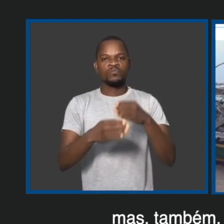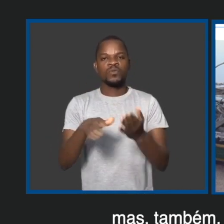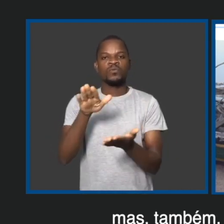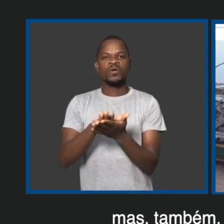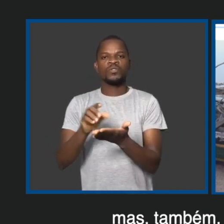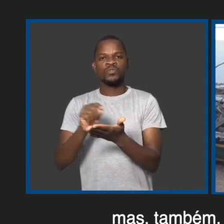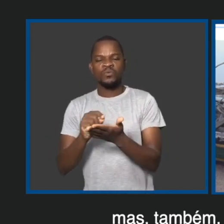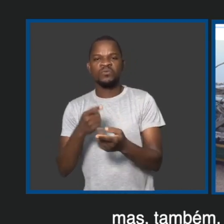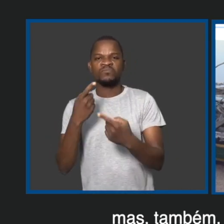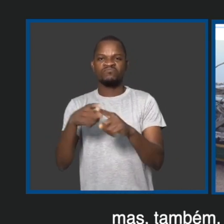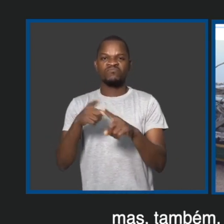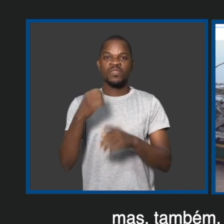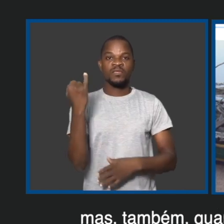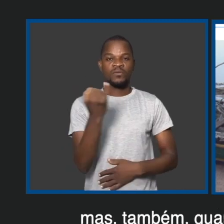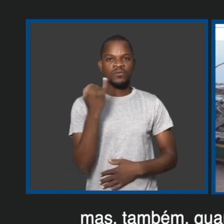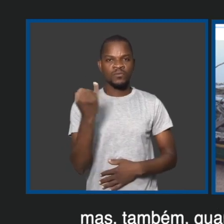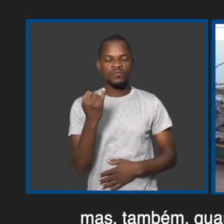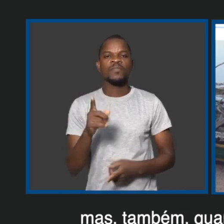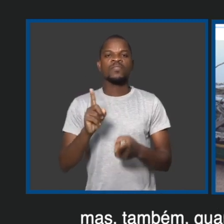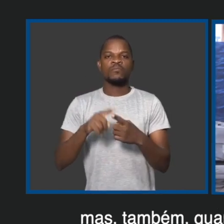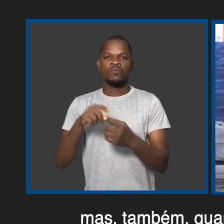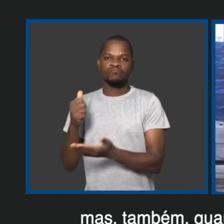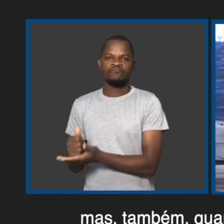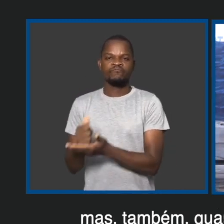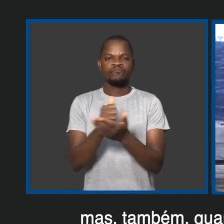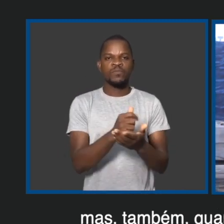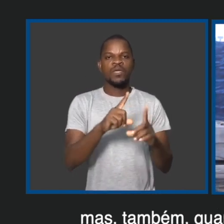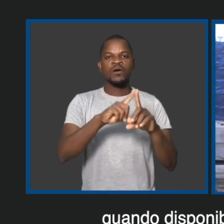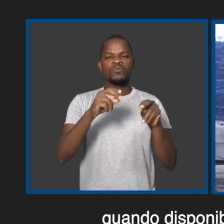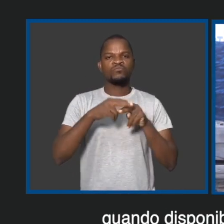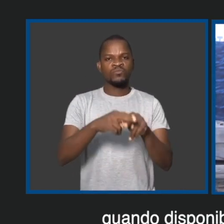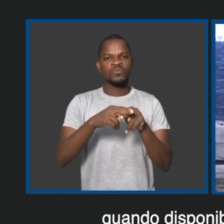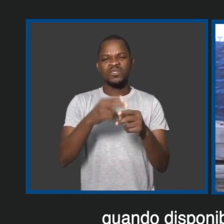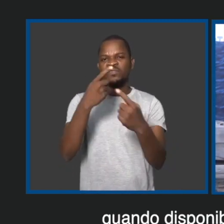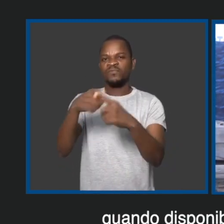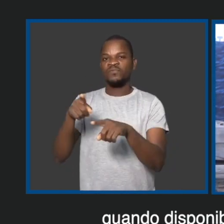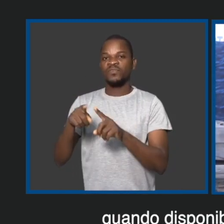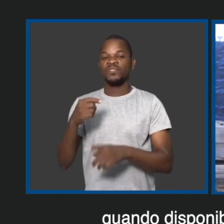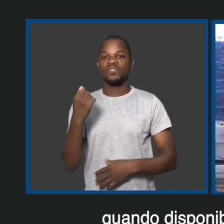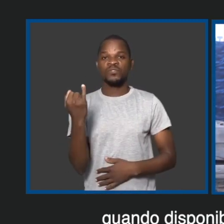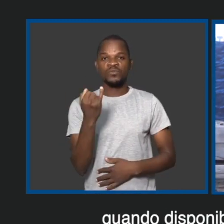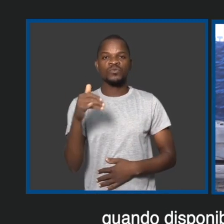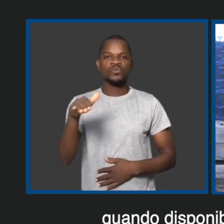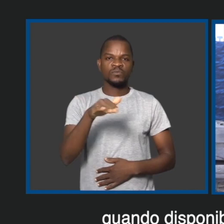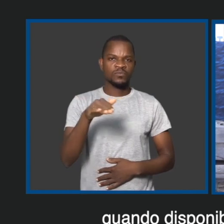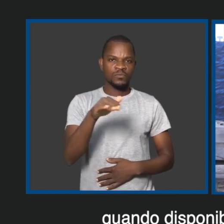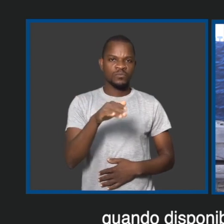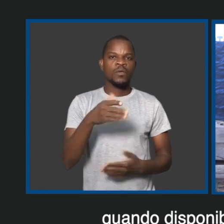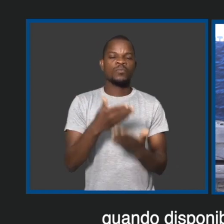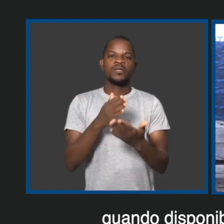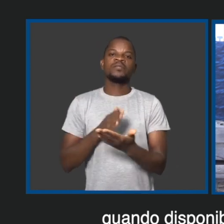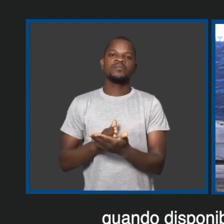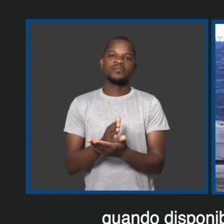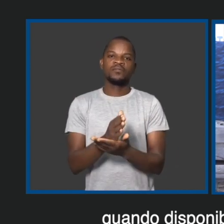construímos escolas e infraestruturas, quando disponibilizamos o transporte em todos os setores, porque isso